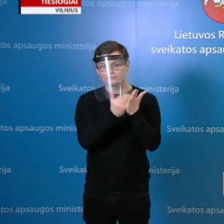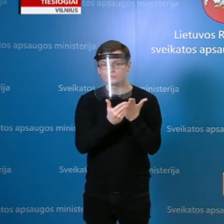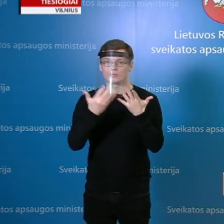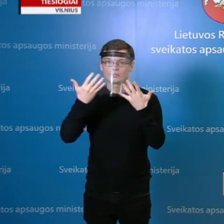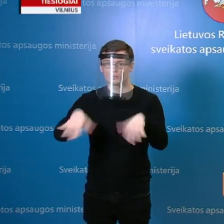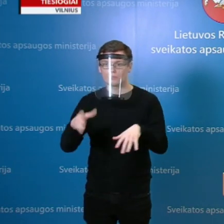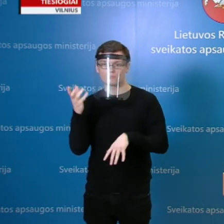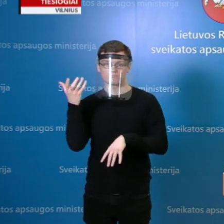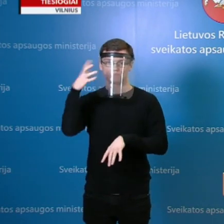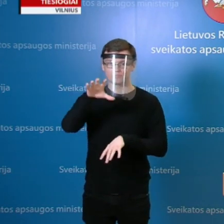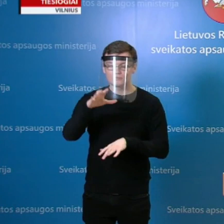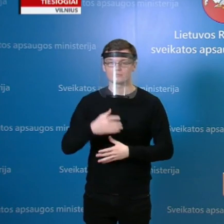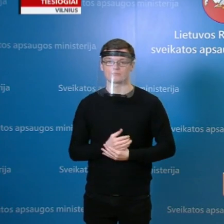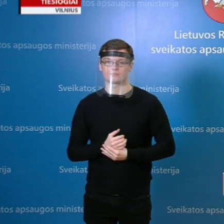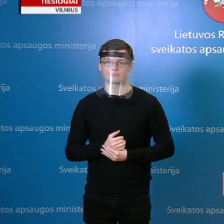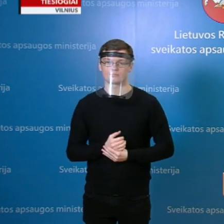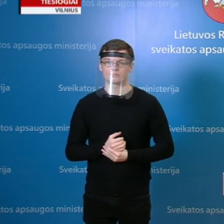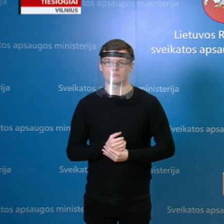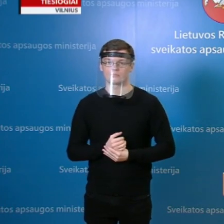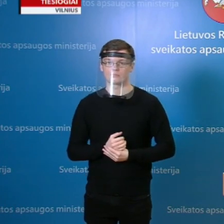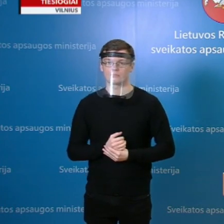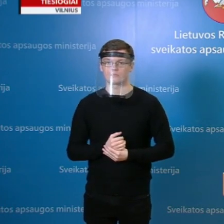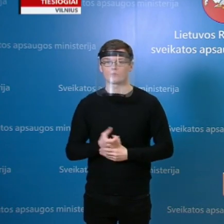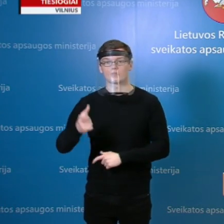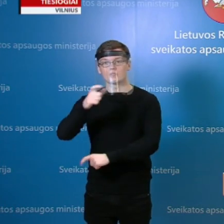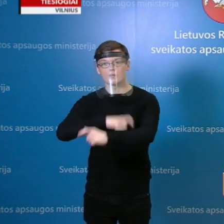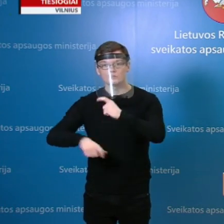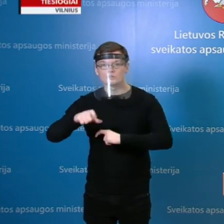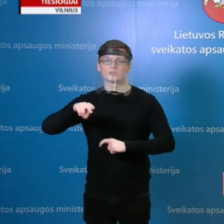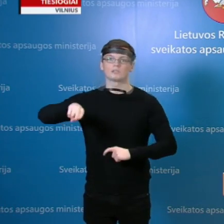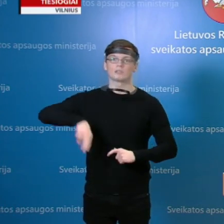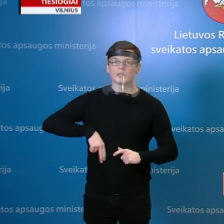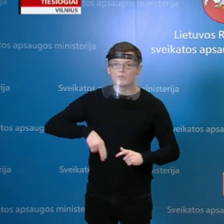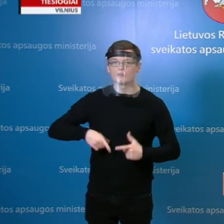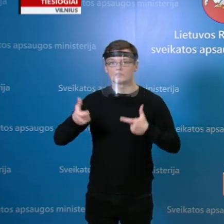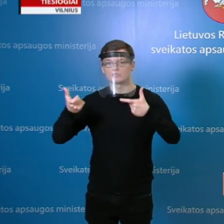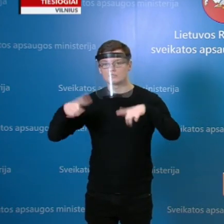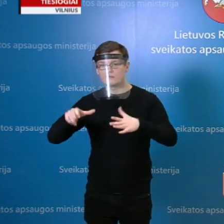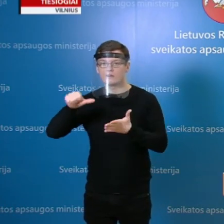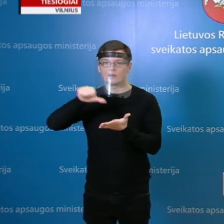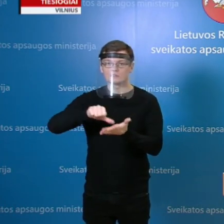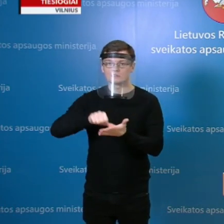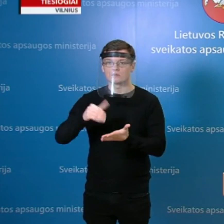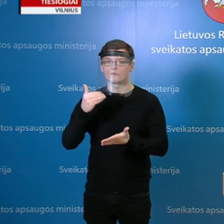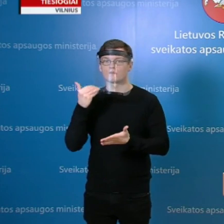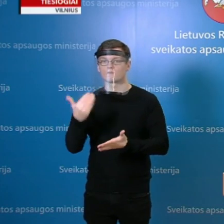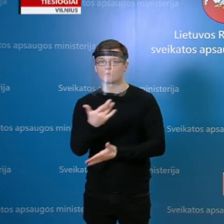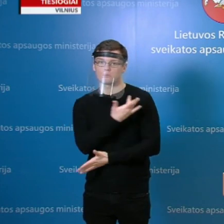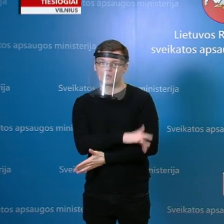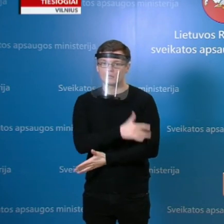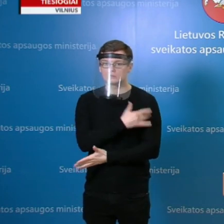darželių tiek vadovam arba savivaldybių atstovam, kurie yra šių paslaugų steigėjai